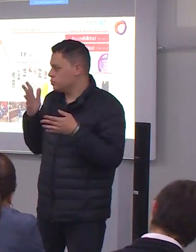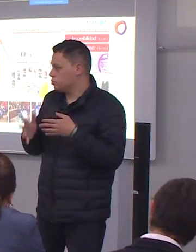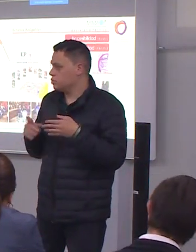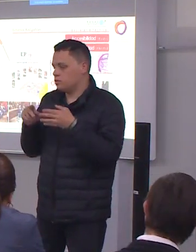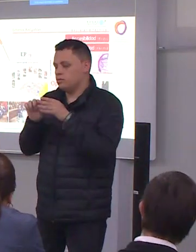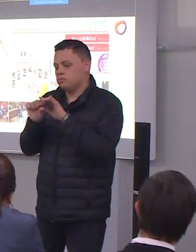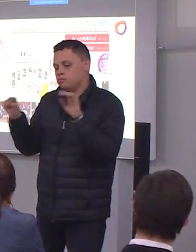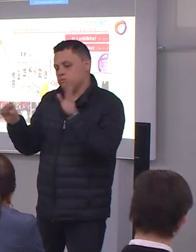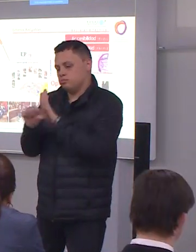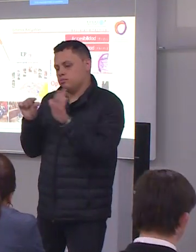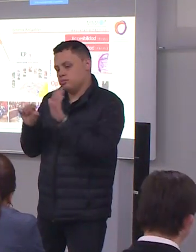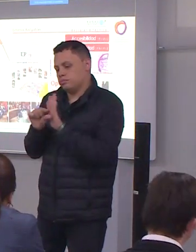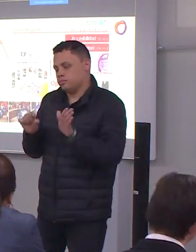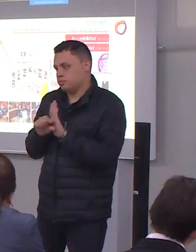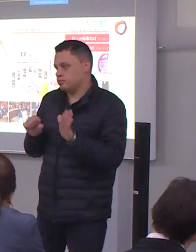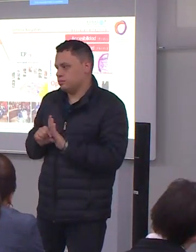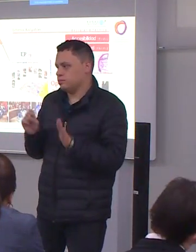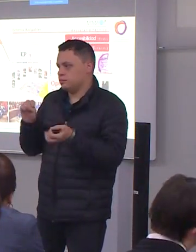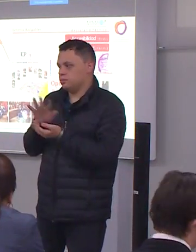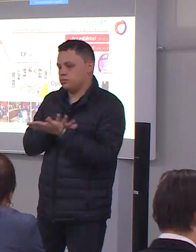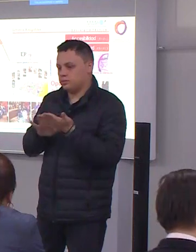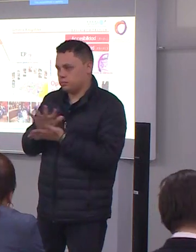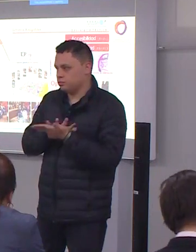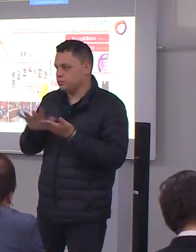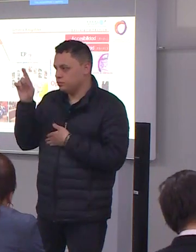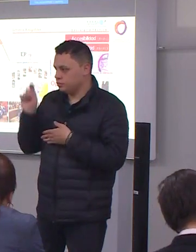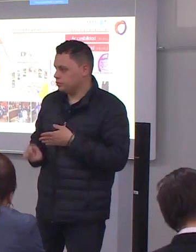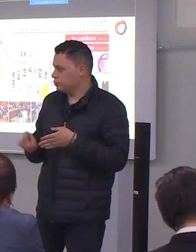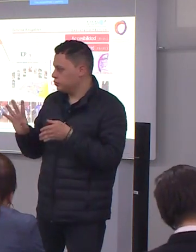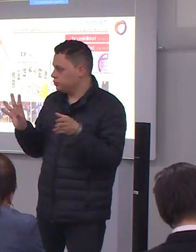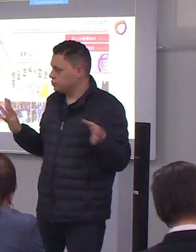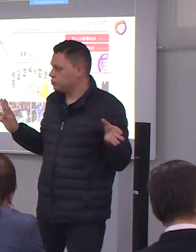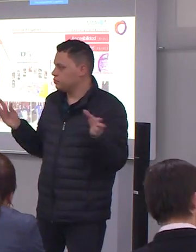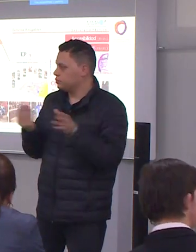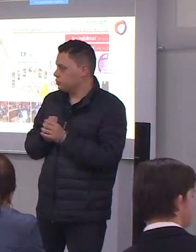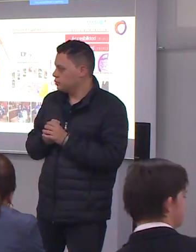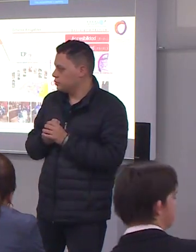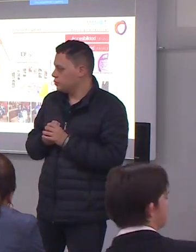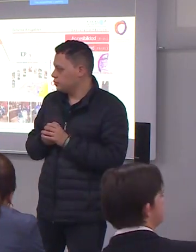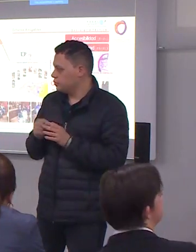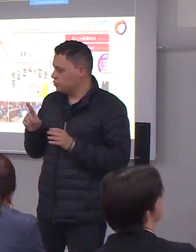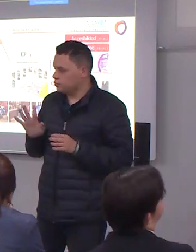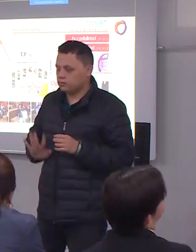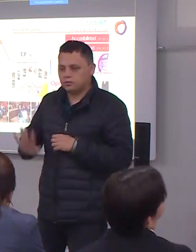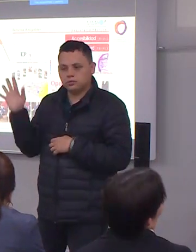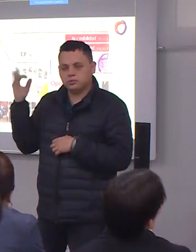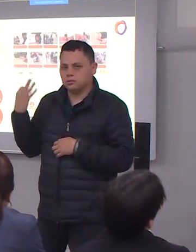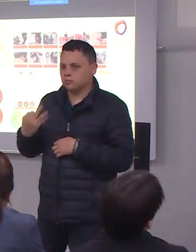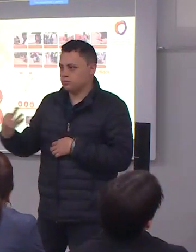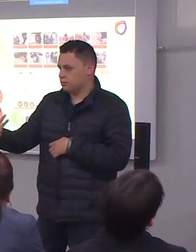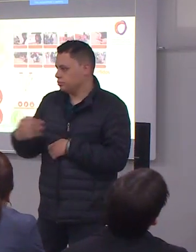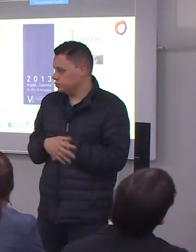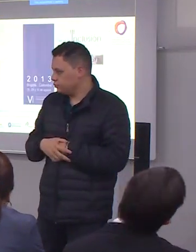station y lengua de señas o sea la inclusión tiene que ser per se en todo momento